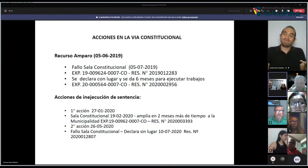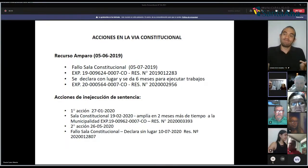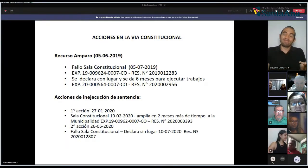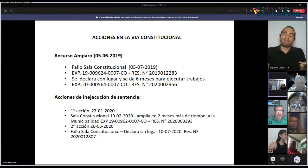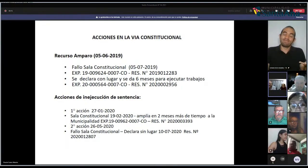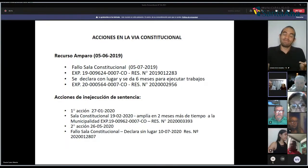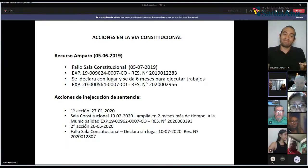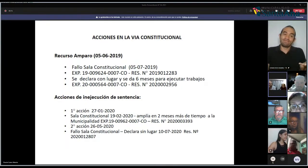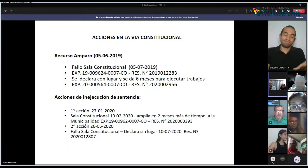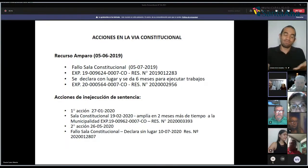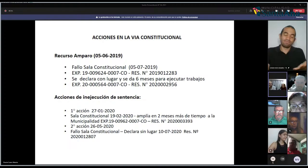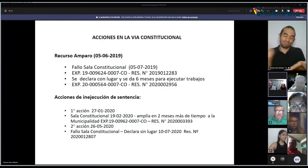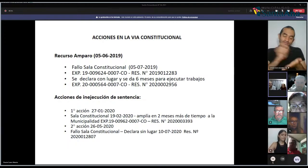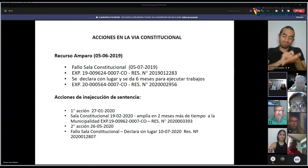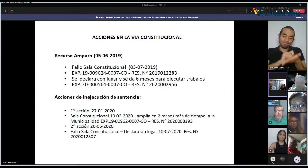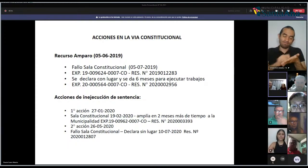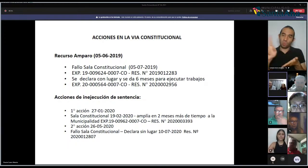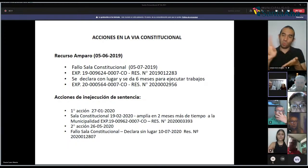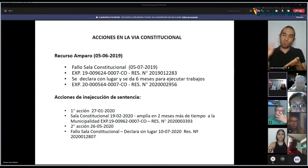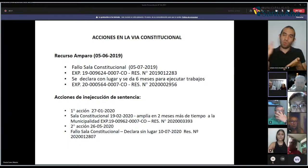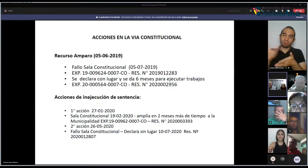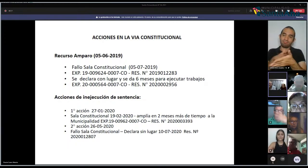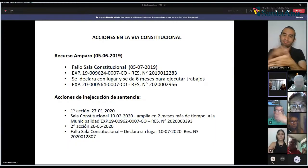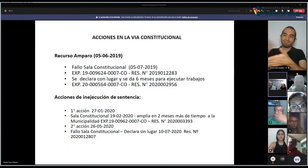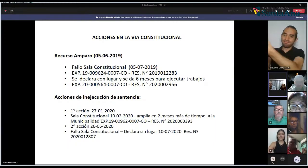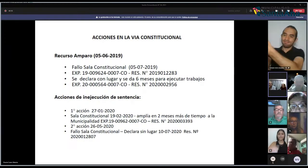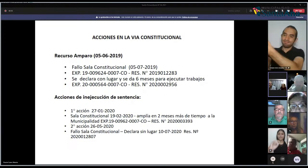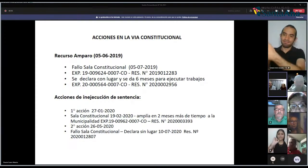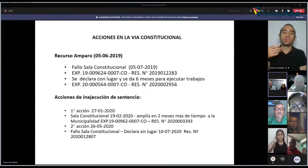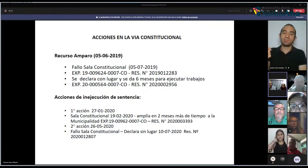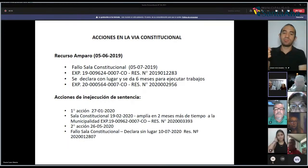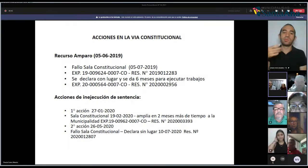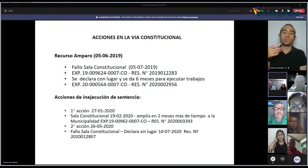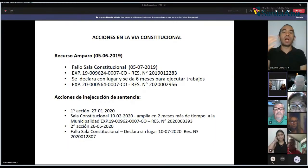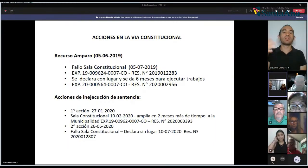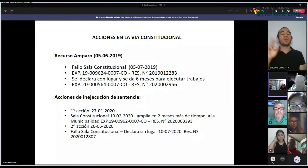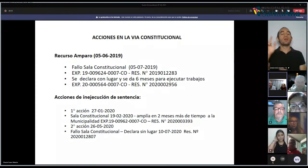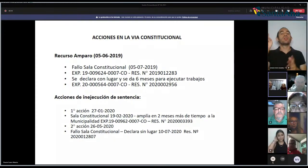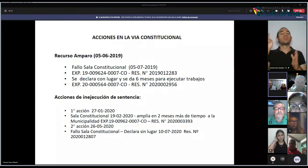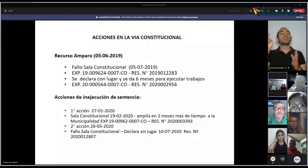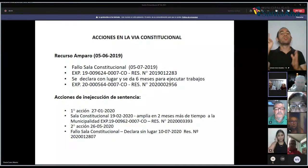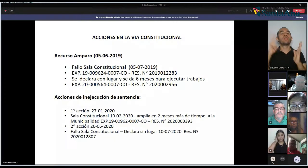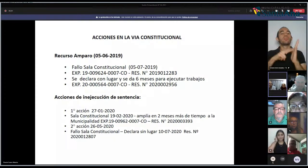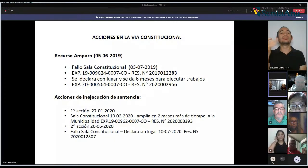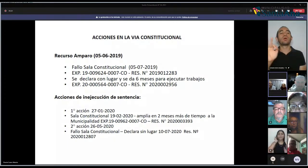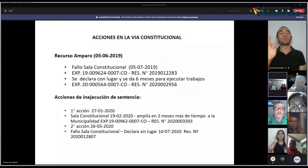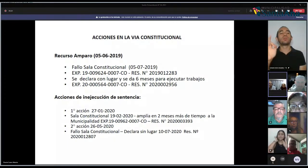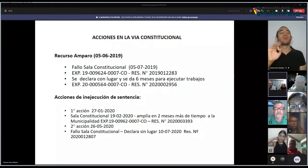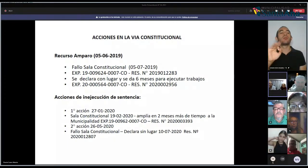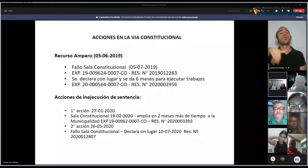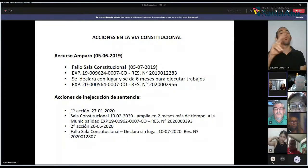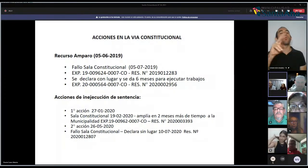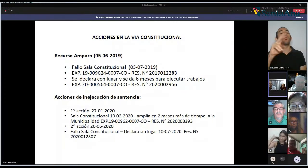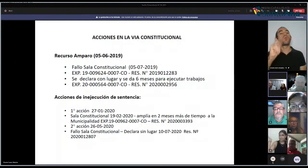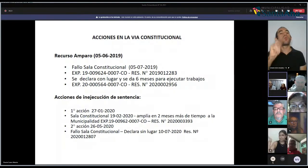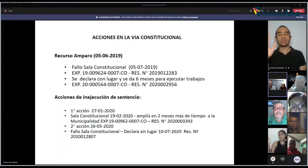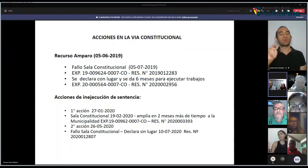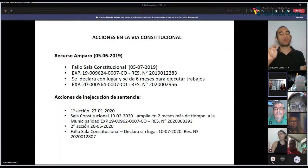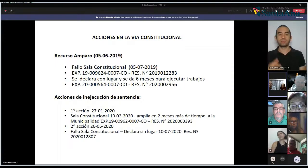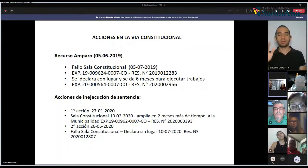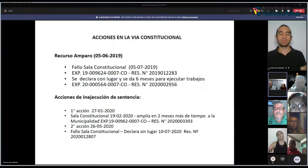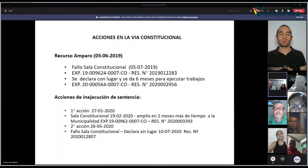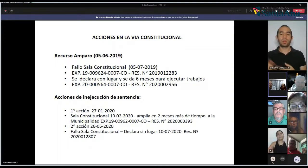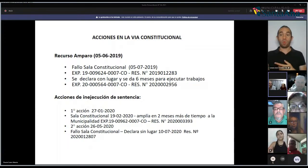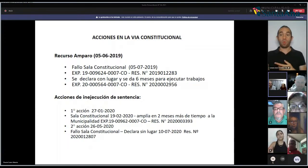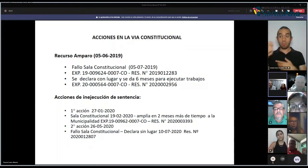un recurso de amparo entre el 5 de junio de 2019 la falla en la sala constitucional falló un mes después el 5 de julio